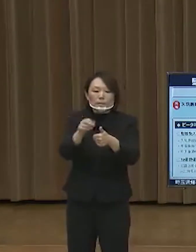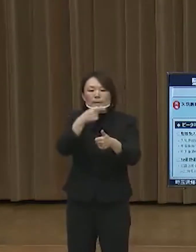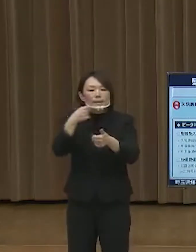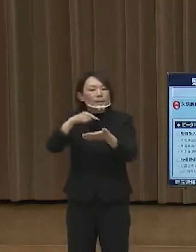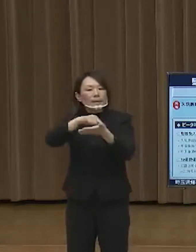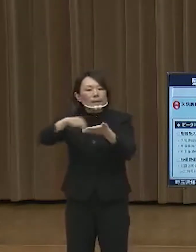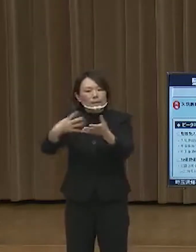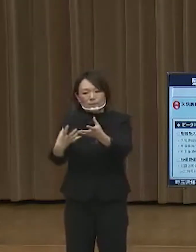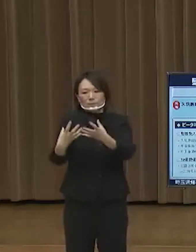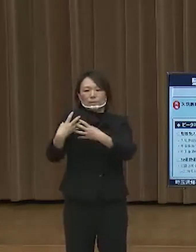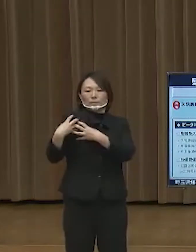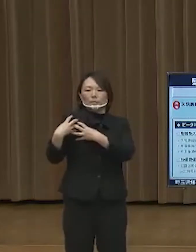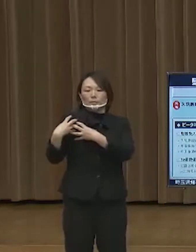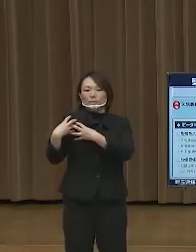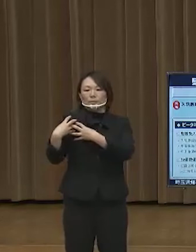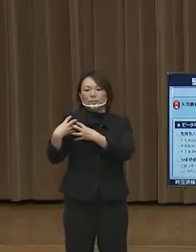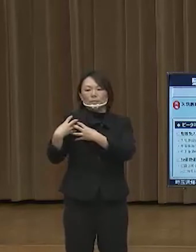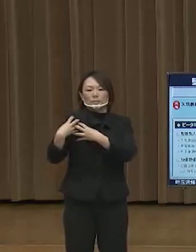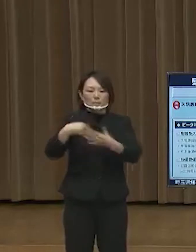だけちょっと